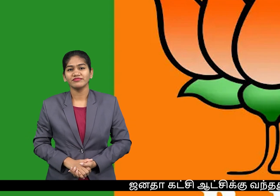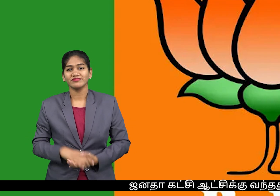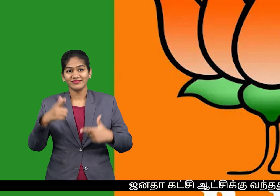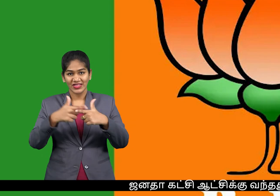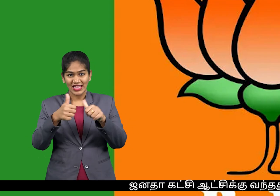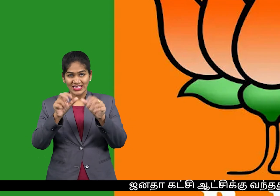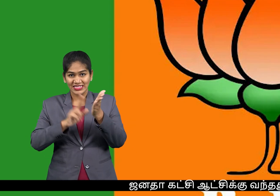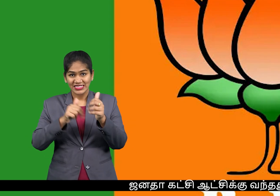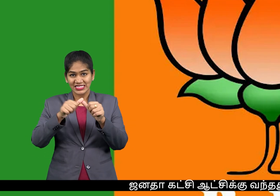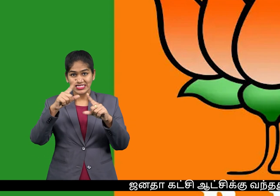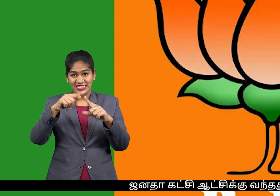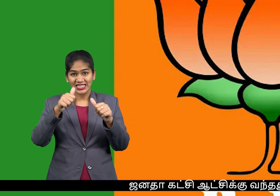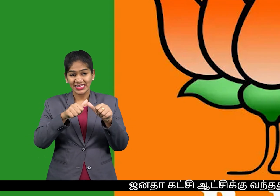ஜனதா கட்சி ஆட்சிக்கு வந்தது.